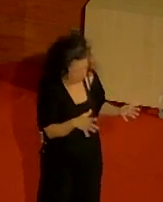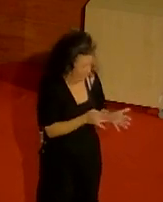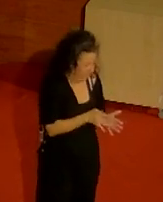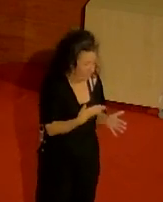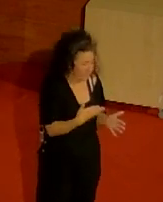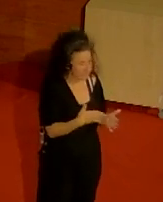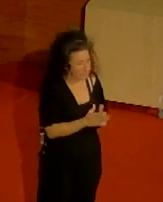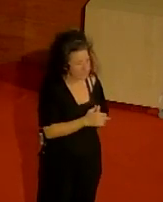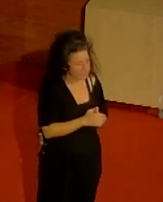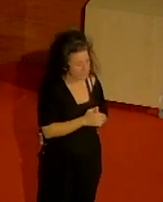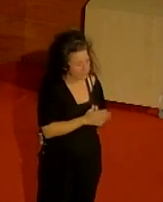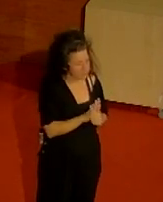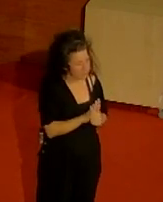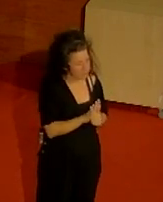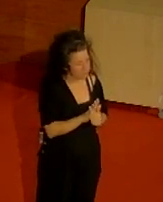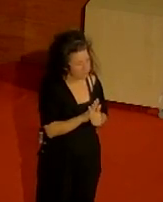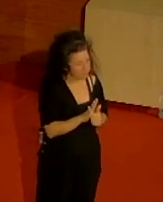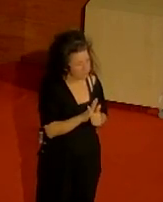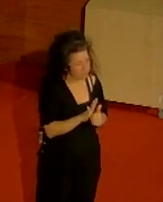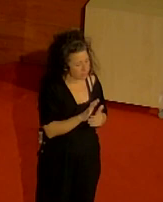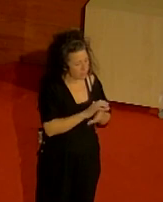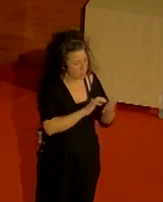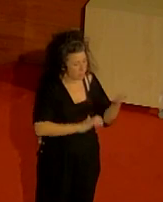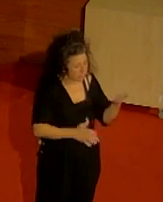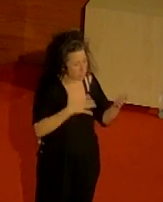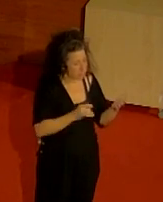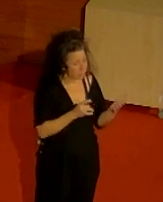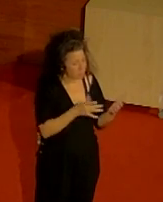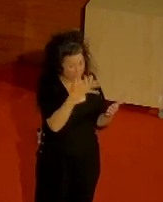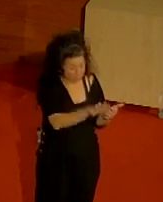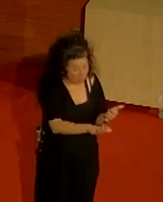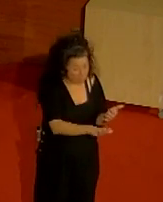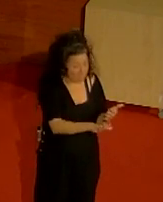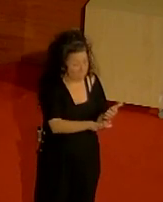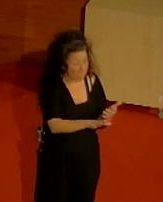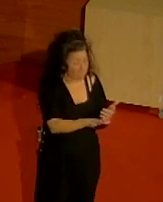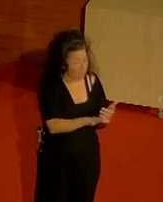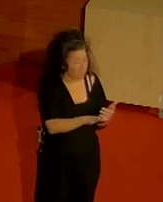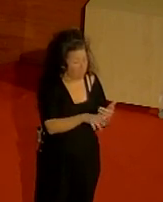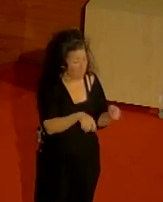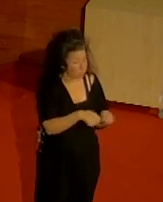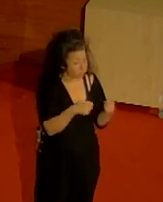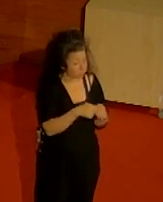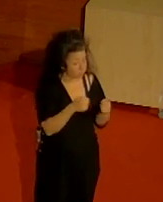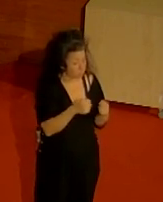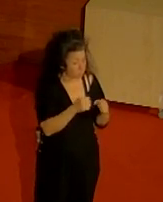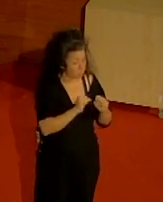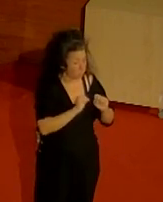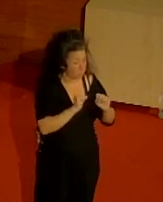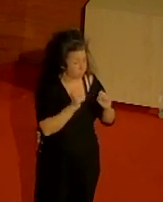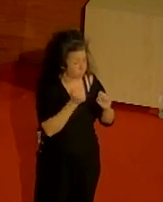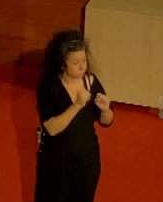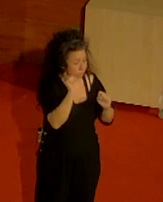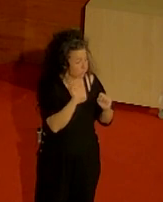denunciar la violación de los derechos humanos pueden usarse para lo contrario, ¿no? Que es lo que os decía al principio, ¿no? que es peligroso, y esto